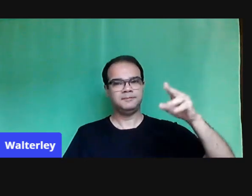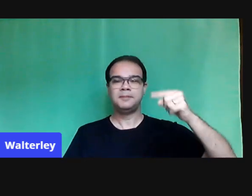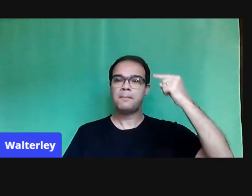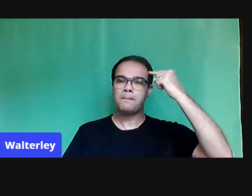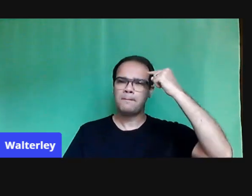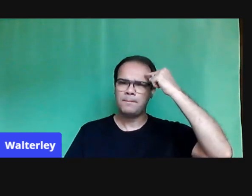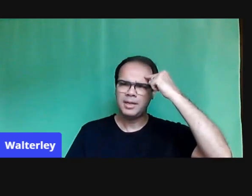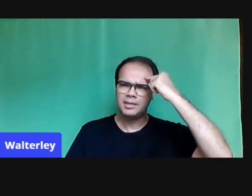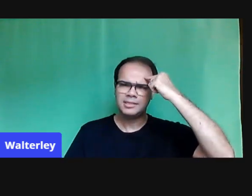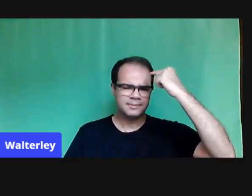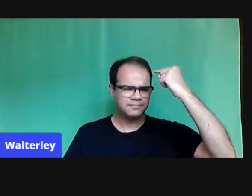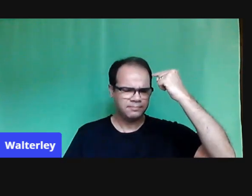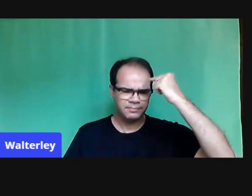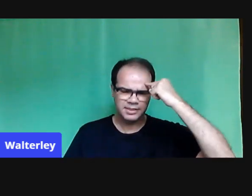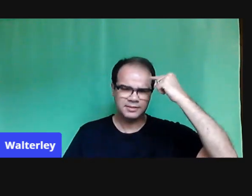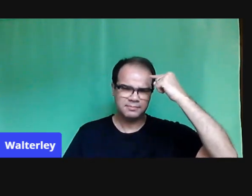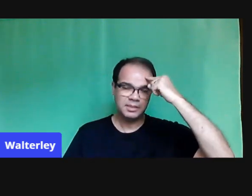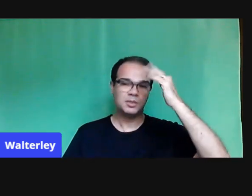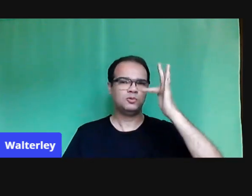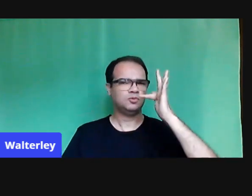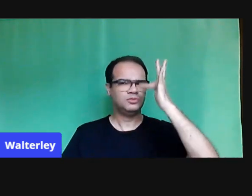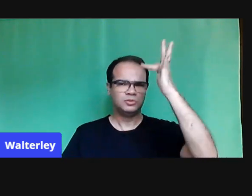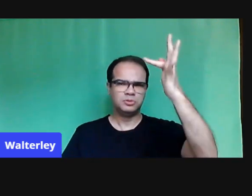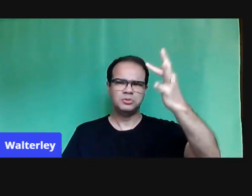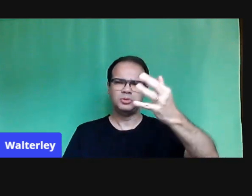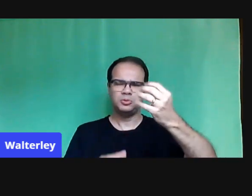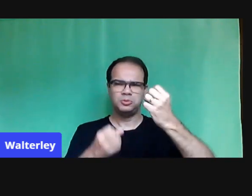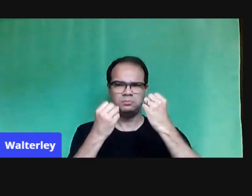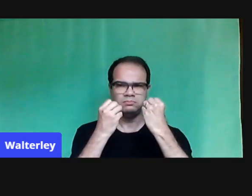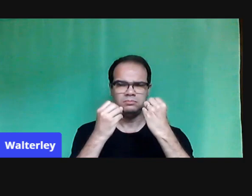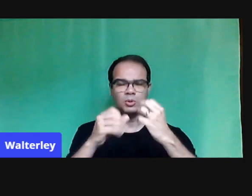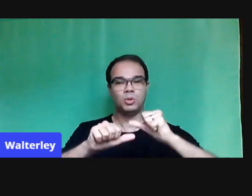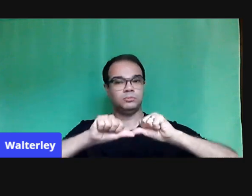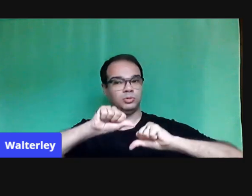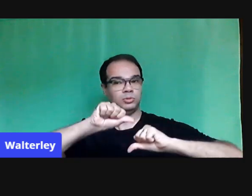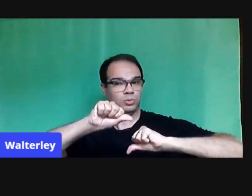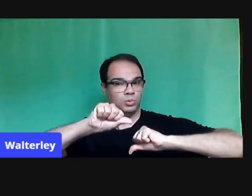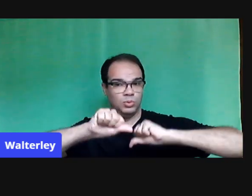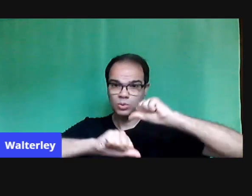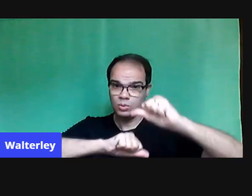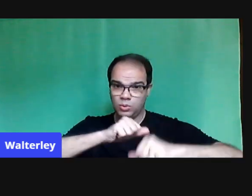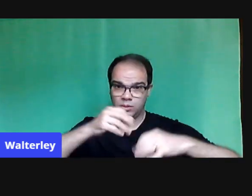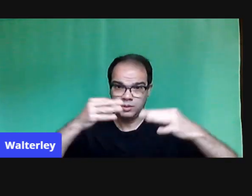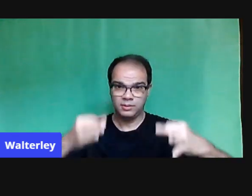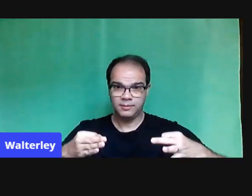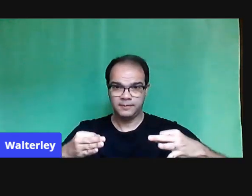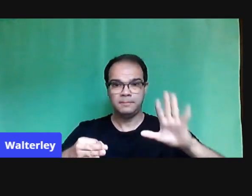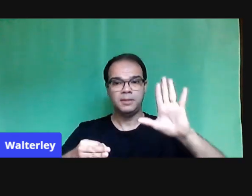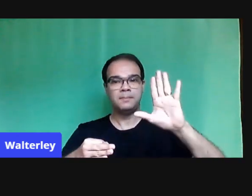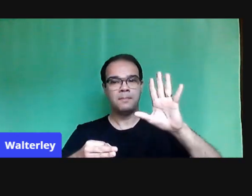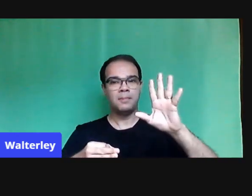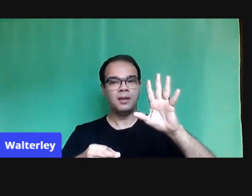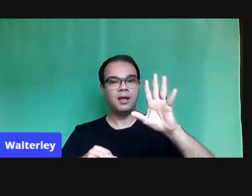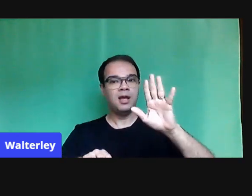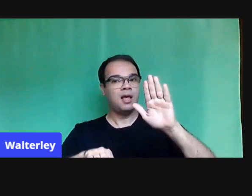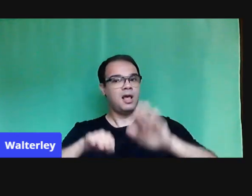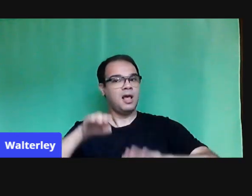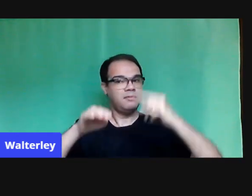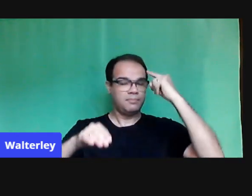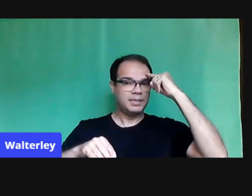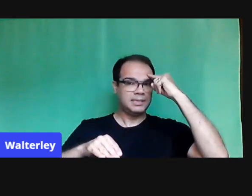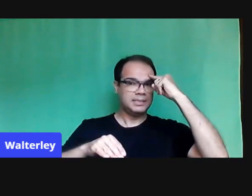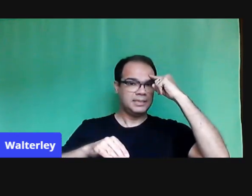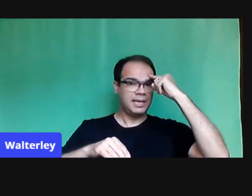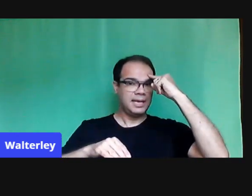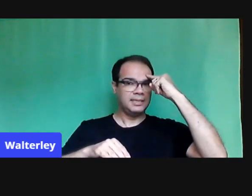verbo esperançar. Porque tem gente que tem esperança do verbo esperar. Aí eu vou esperar a pandemia